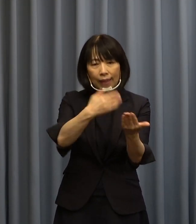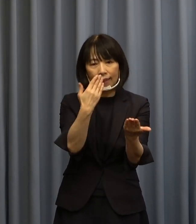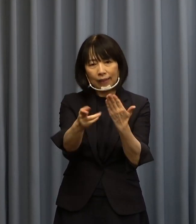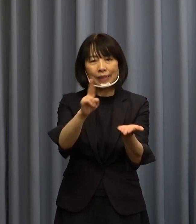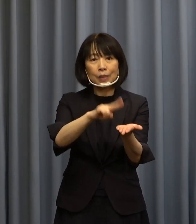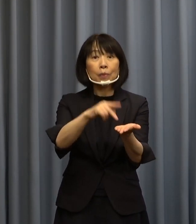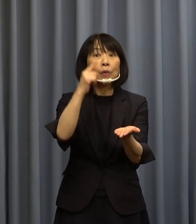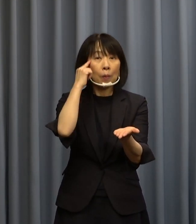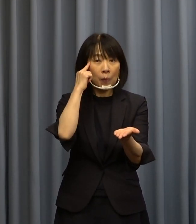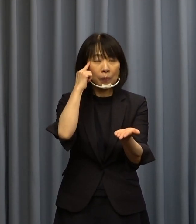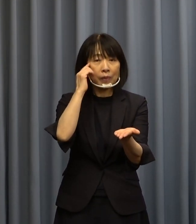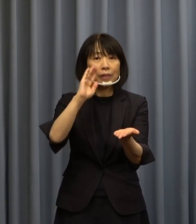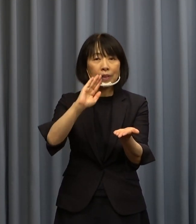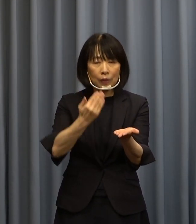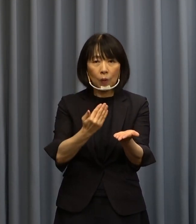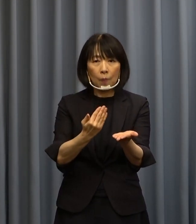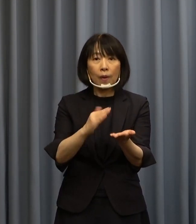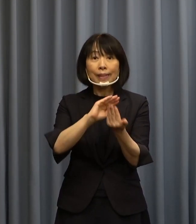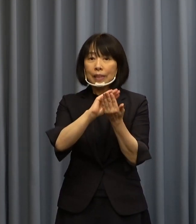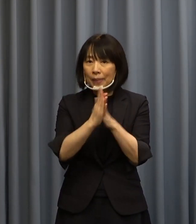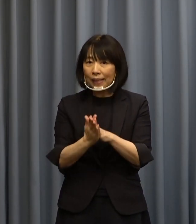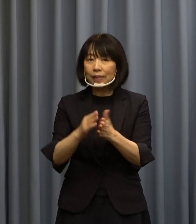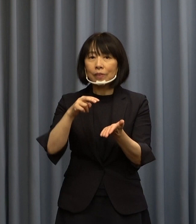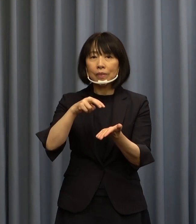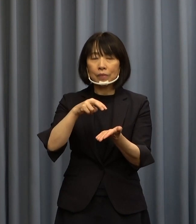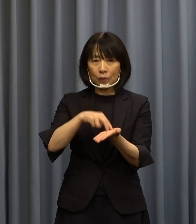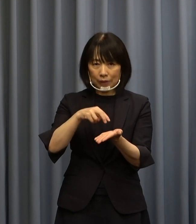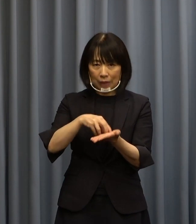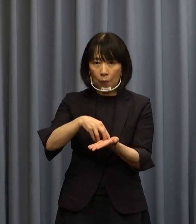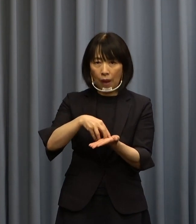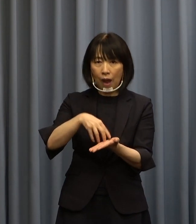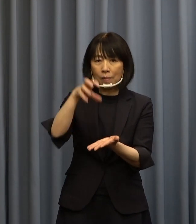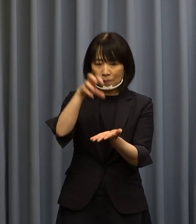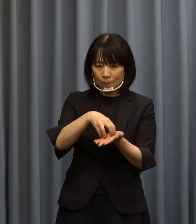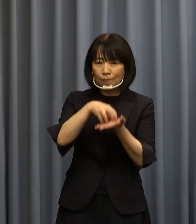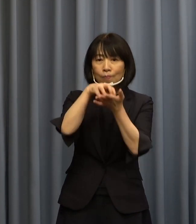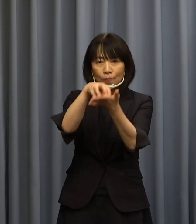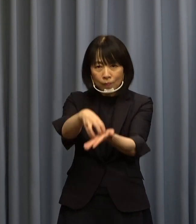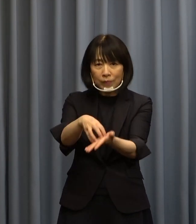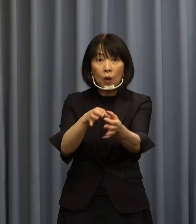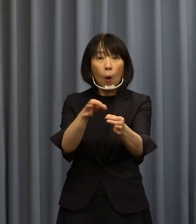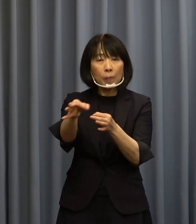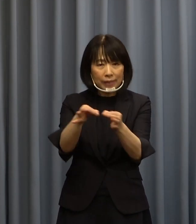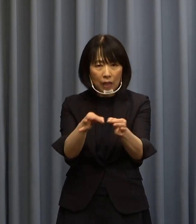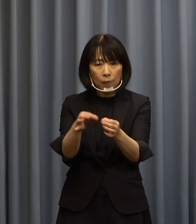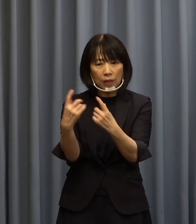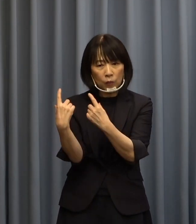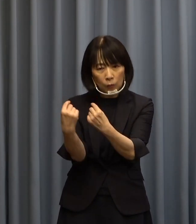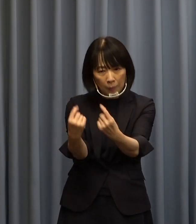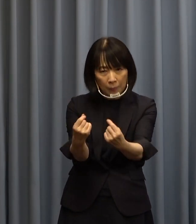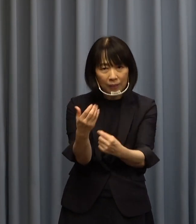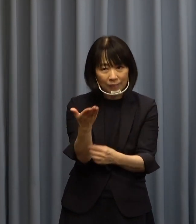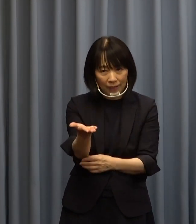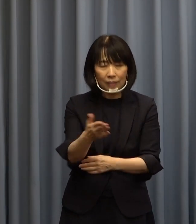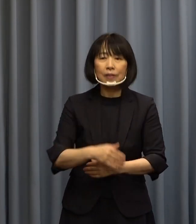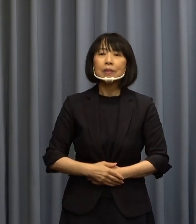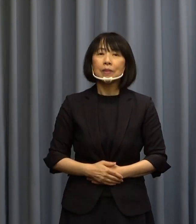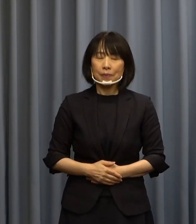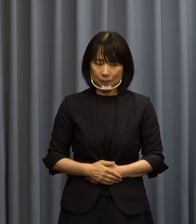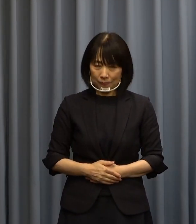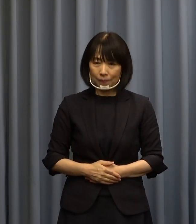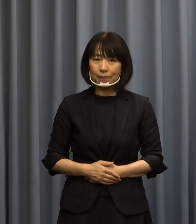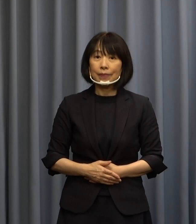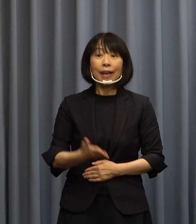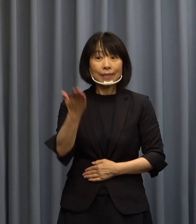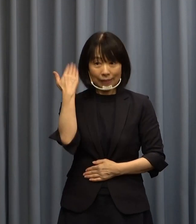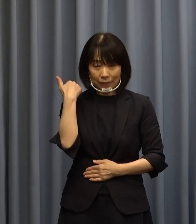ては例えばその認証を受けているような飲食店に限っては現状のまま維持するとかそういった考えはあるんでしょうか。 措置内容については先ほど申し